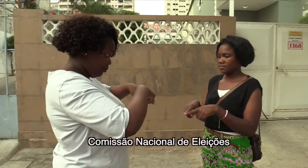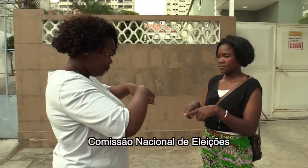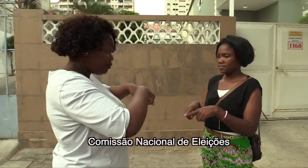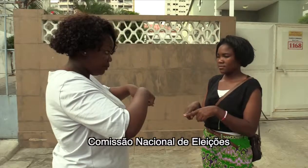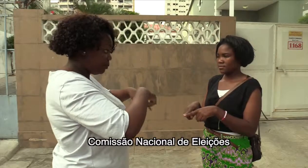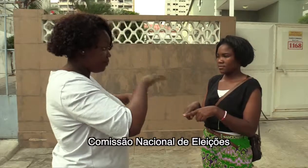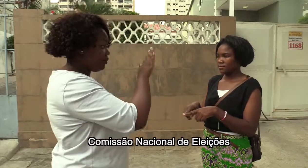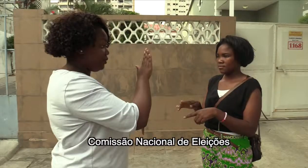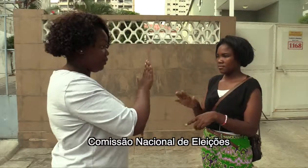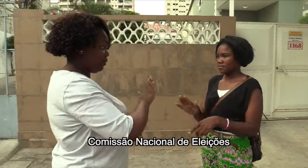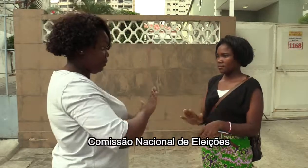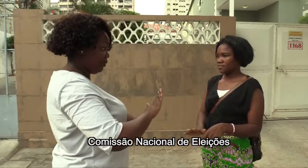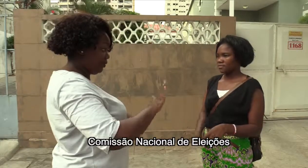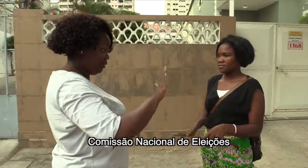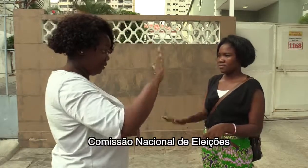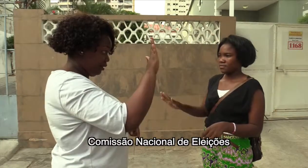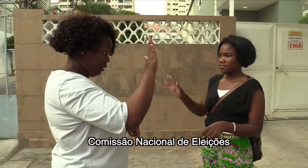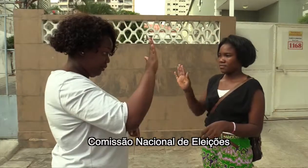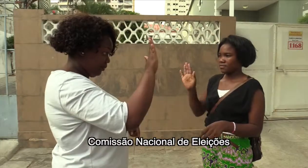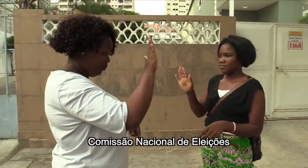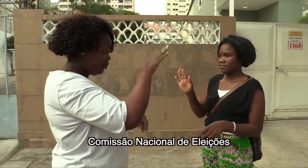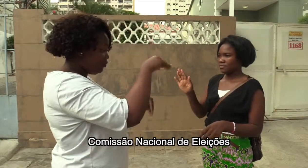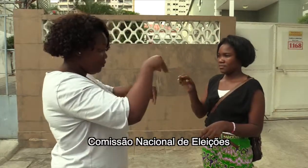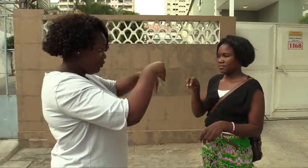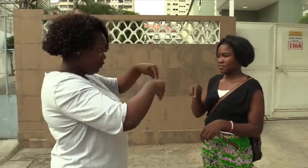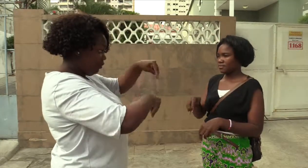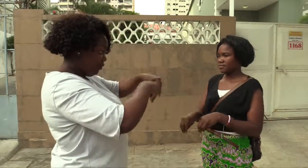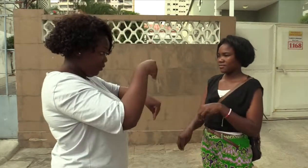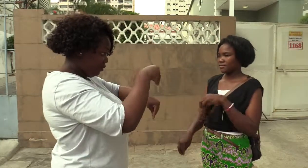Comissão Nacional de Eleições